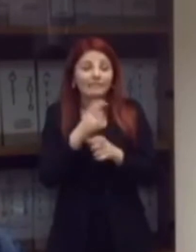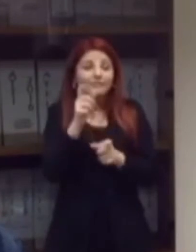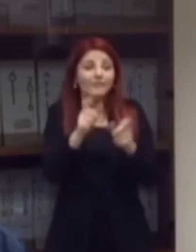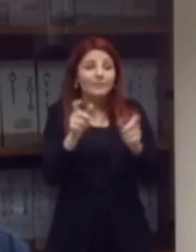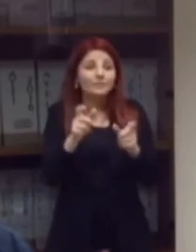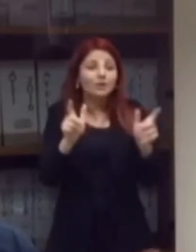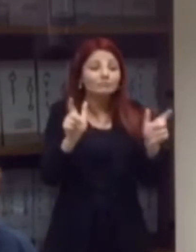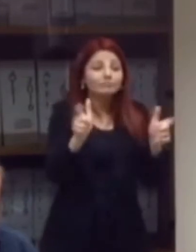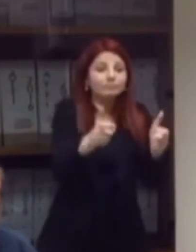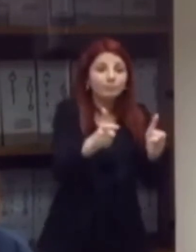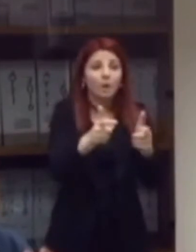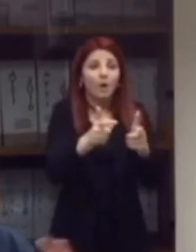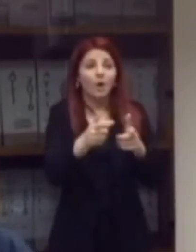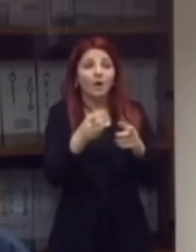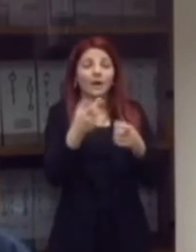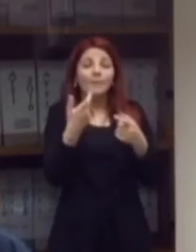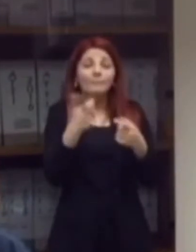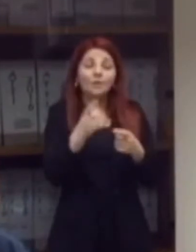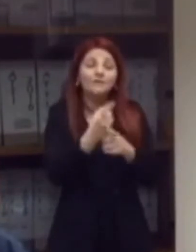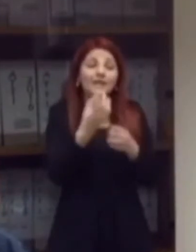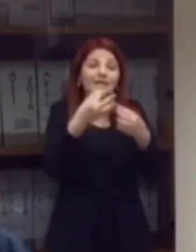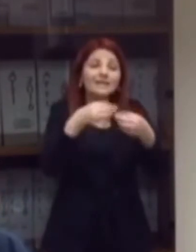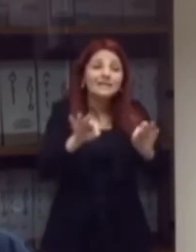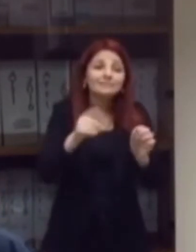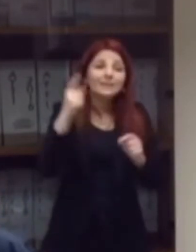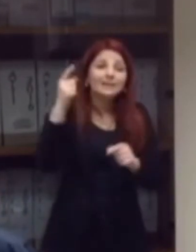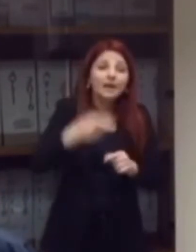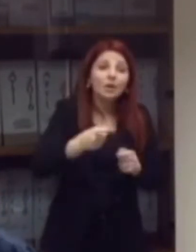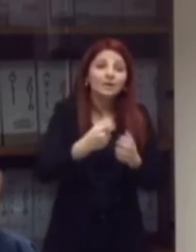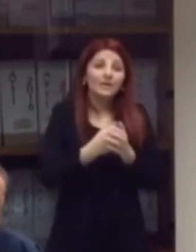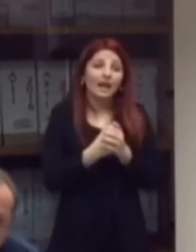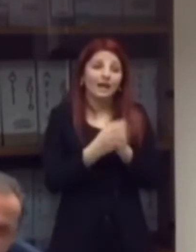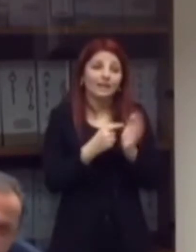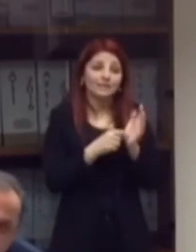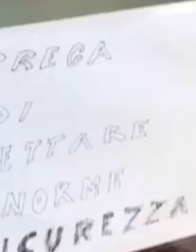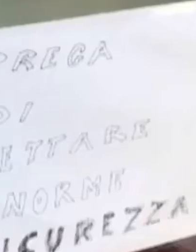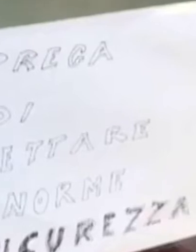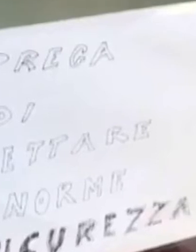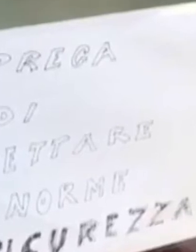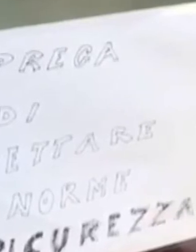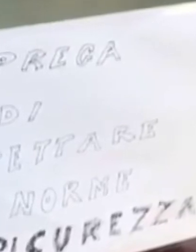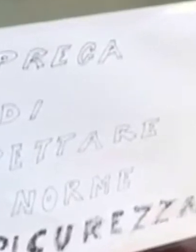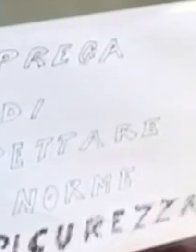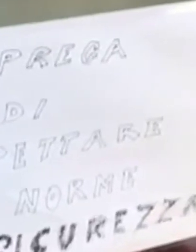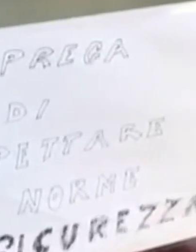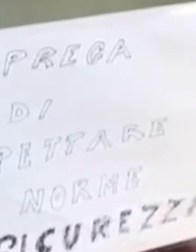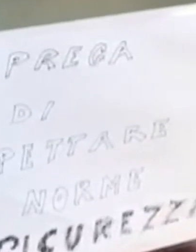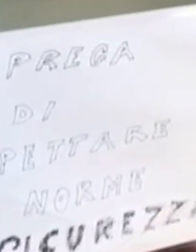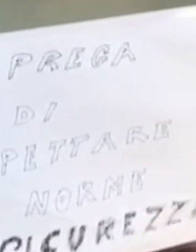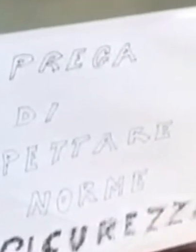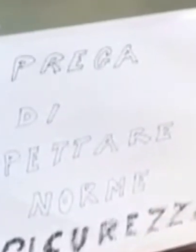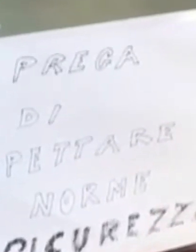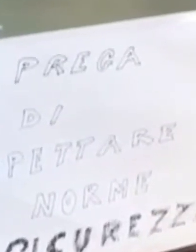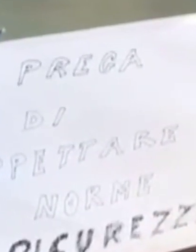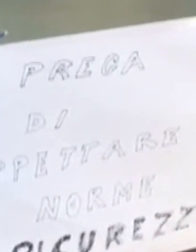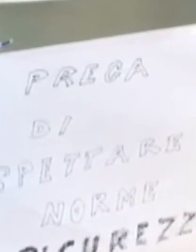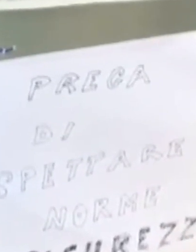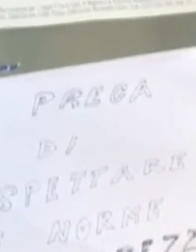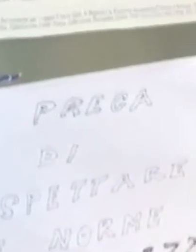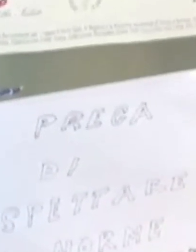l'ordinanza, mentre col DPCM ancora è un invito, invita a cena. Via Facebook non ha